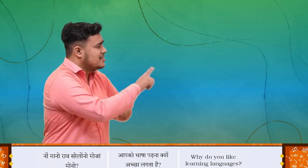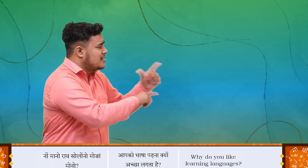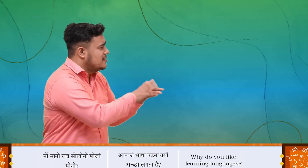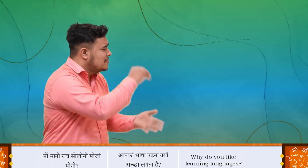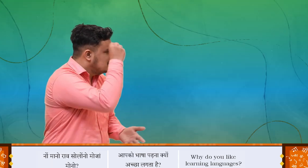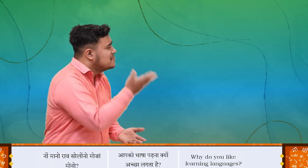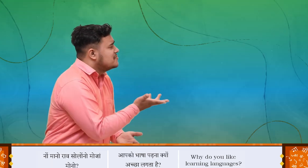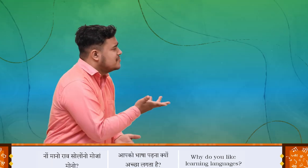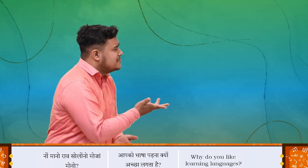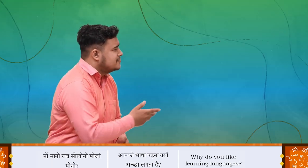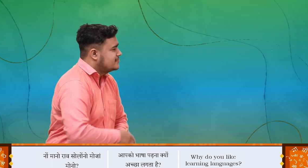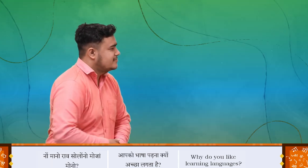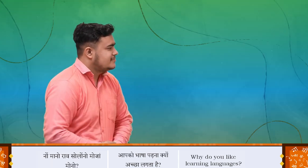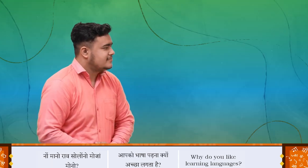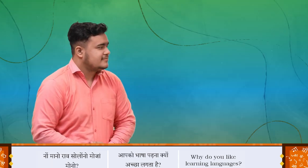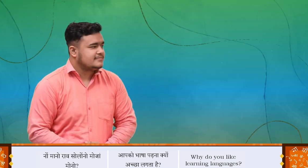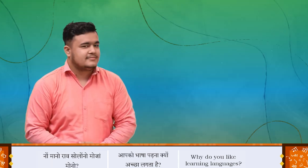능 마네 라우 슬릉네 머장 머너